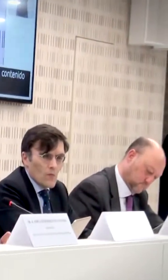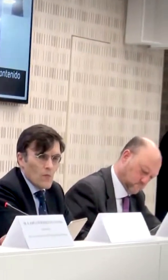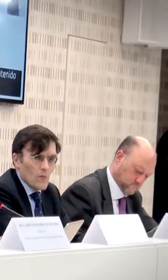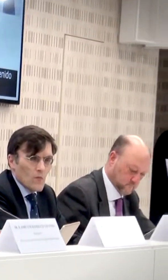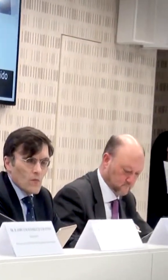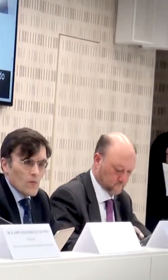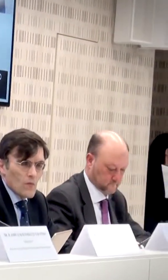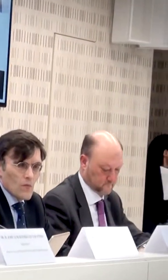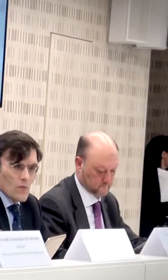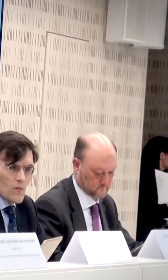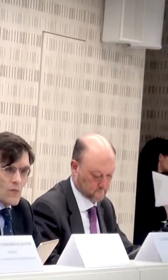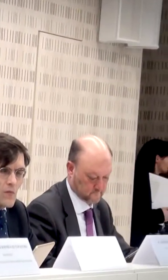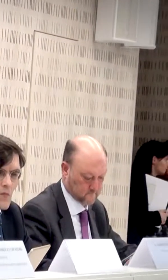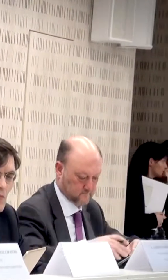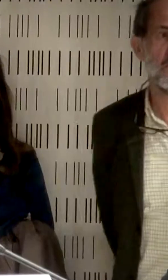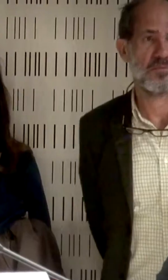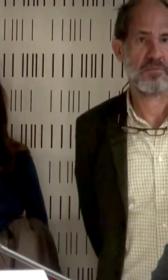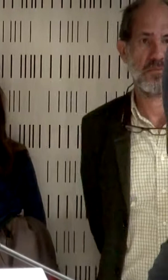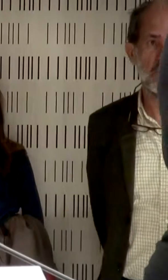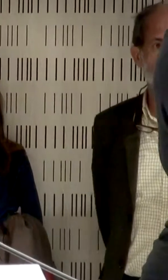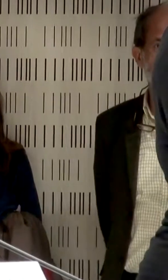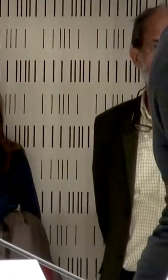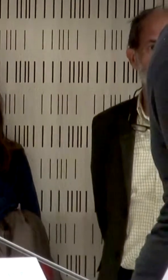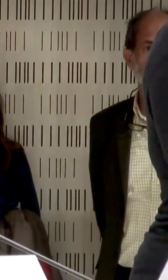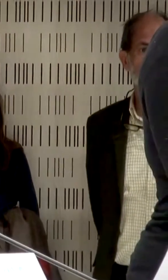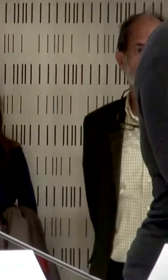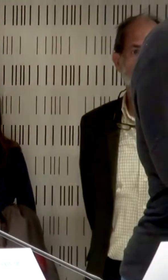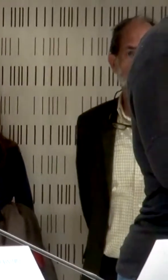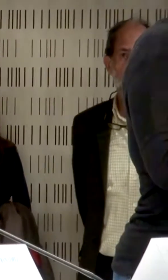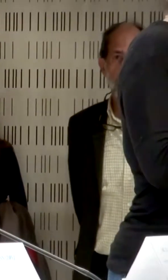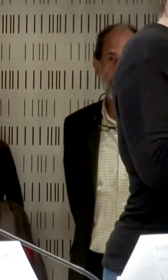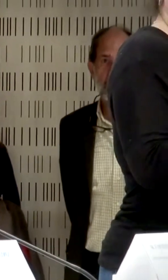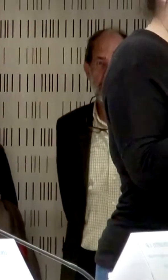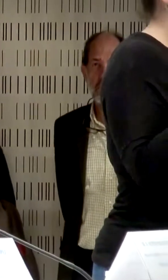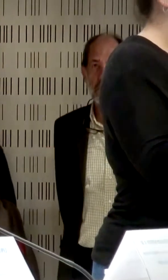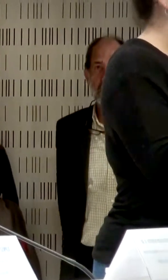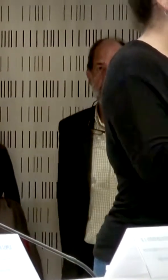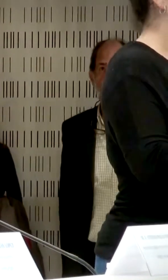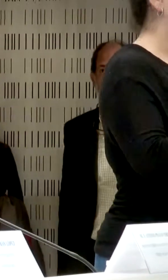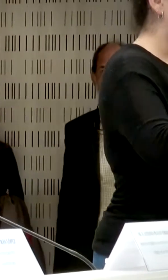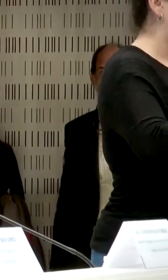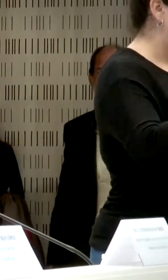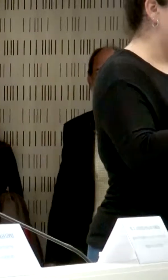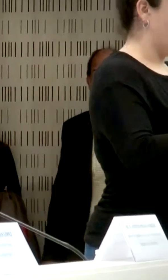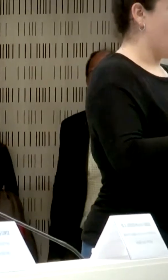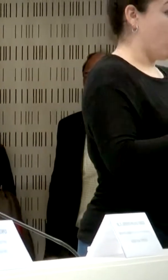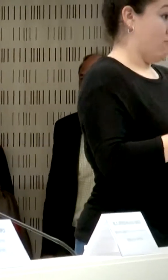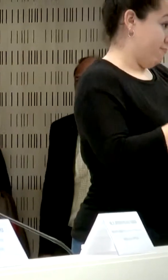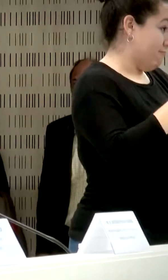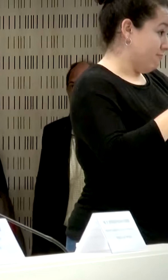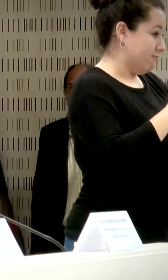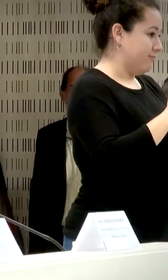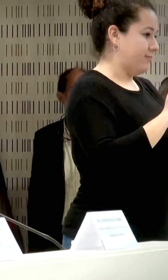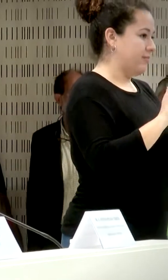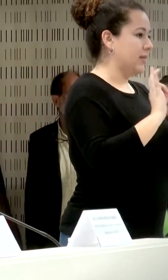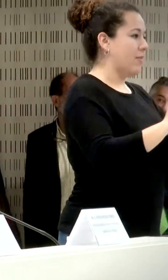nueva ley de contratos del sector público, una oportunidad de fomento de empleo de trabajadores con discapacidad, en la que se